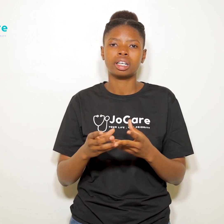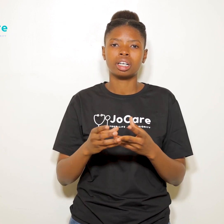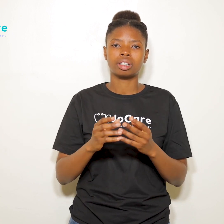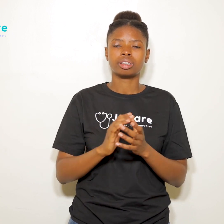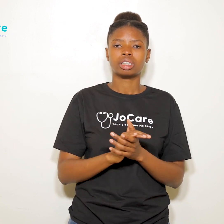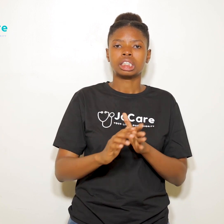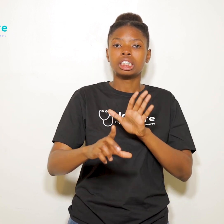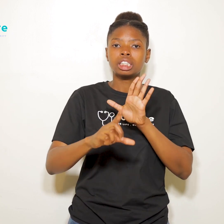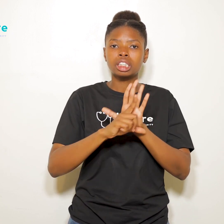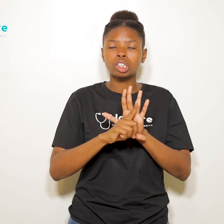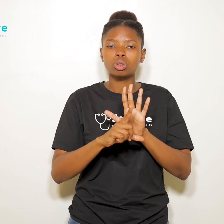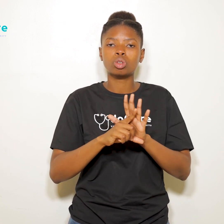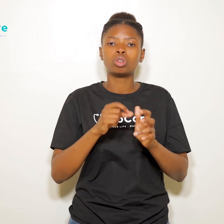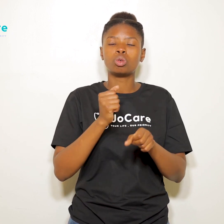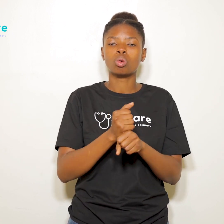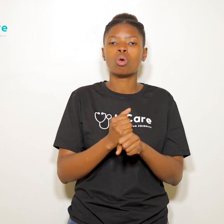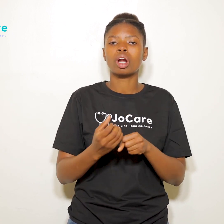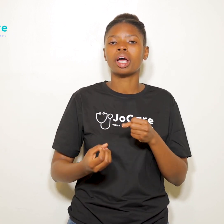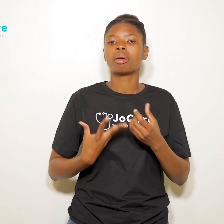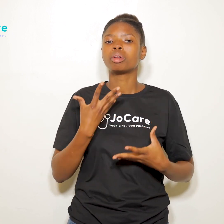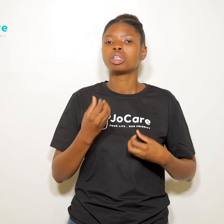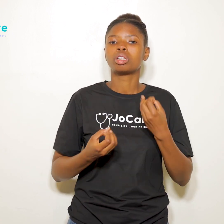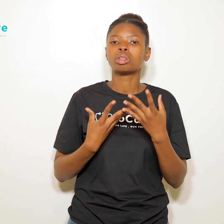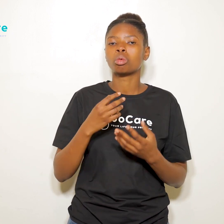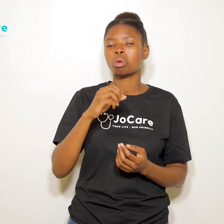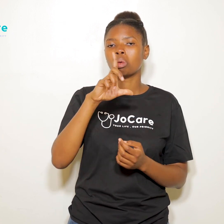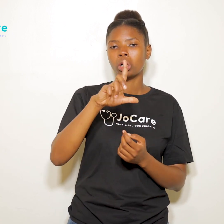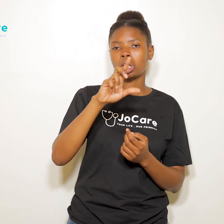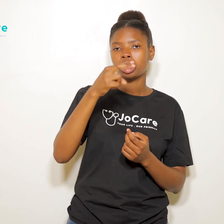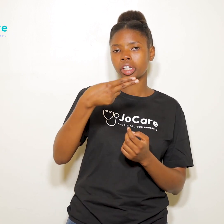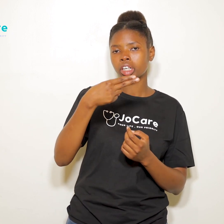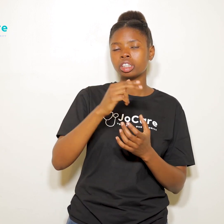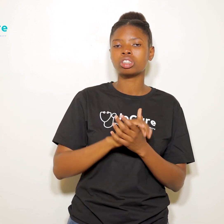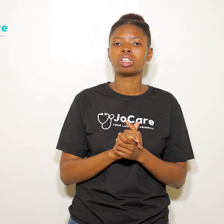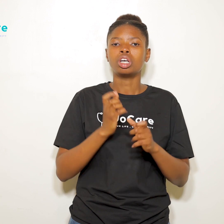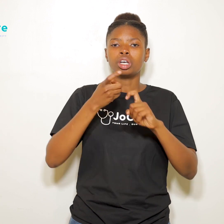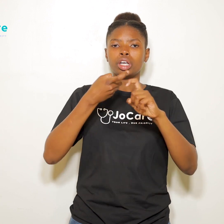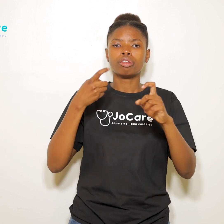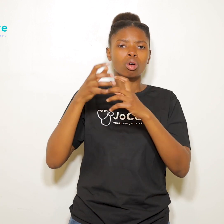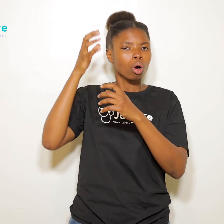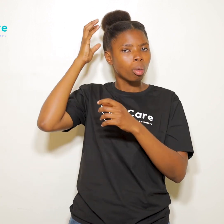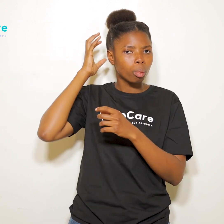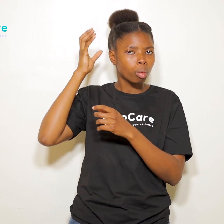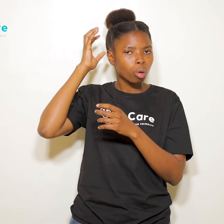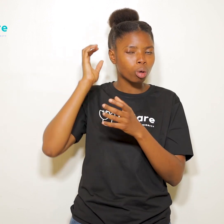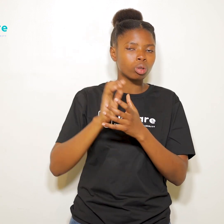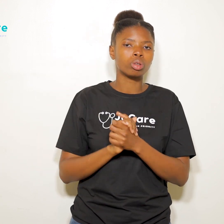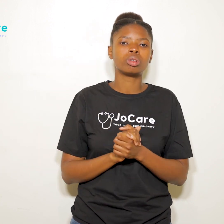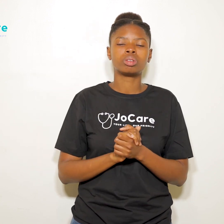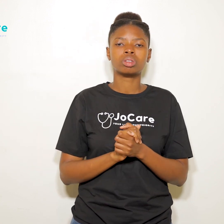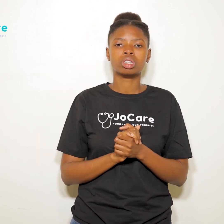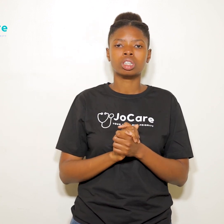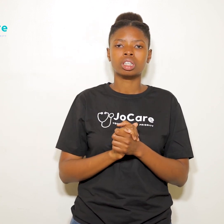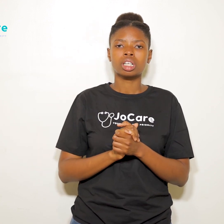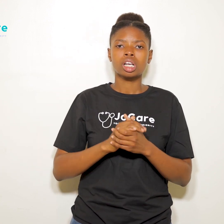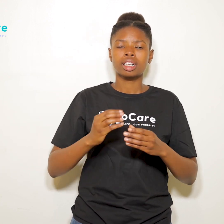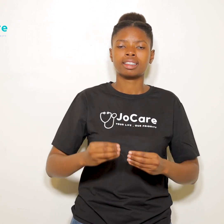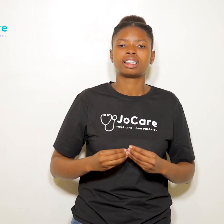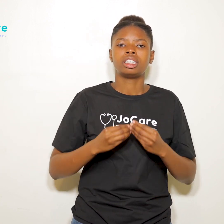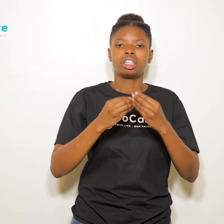igakora imisemburo. Iyo misemburo ya LH na FSH ituruka kuri pituitary gland akaba ari yiza gutanga, nimba navuga